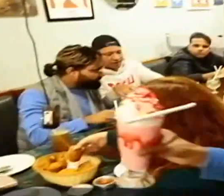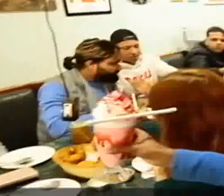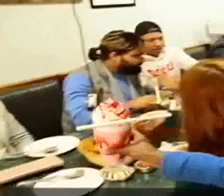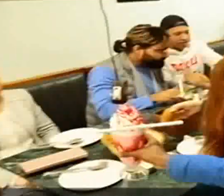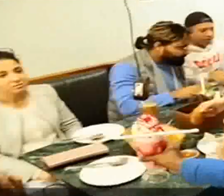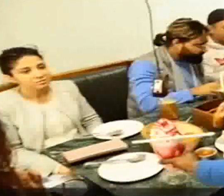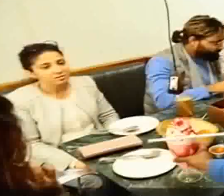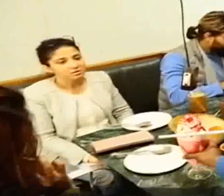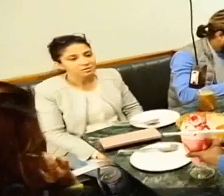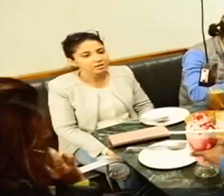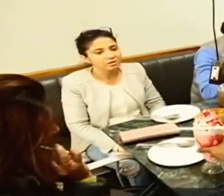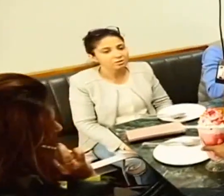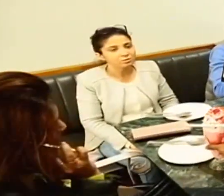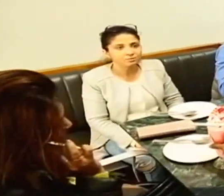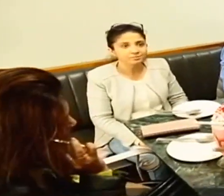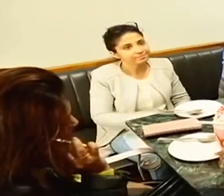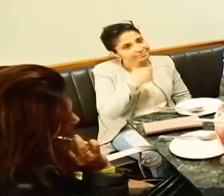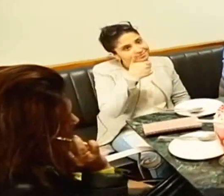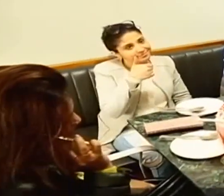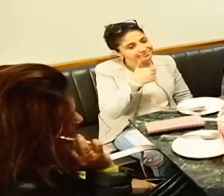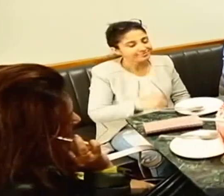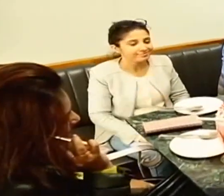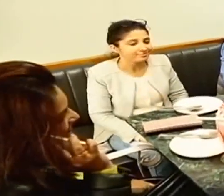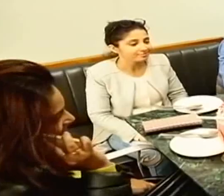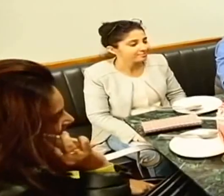बट इनको आपसे बात करना आता है, बिकॉज मोस्ट ऑफ द पीपल दे आर टॉकिंग टू डोंट नो साइन लैंग्वेज।